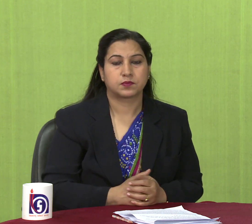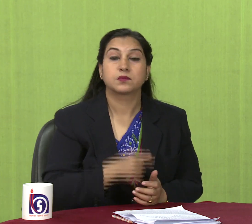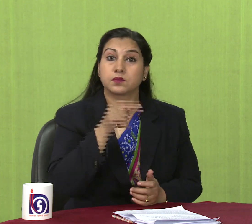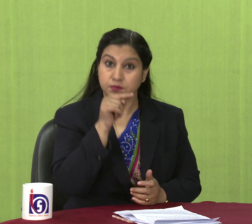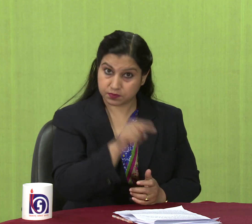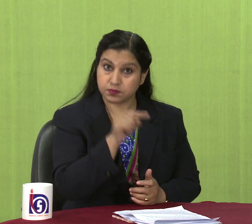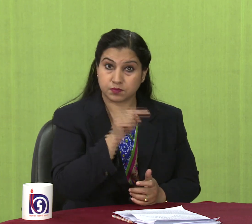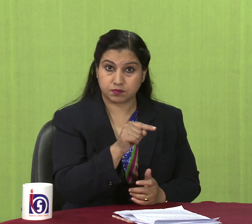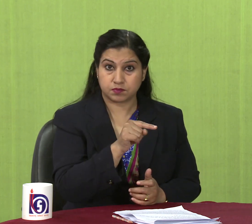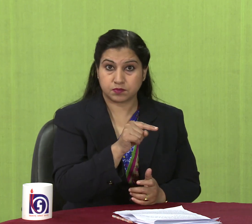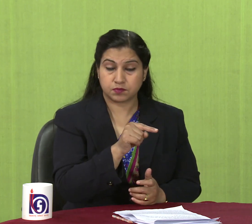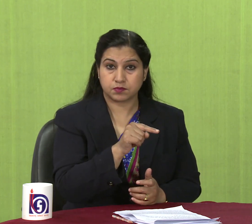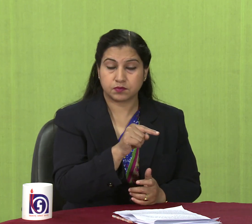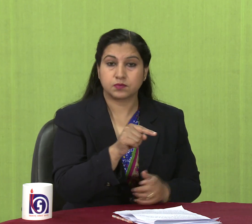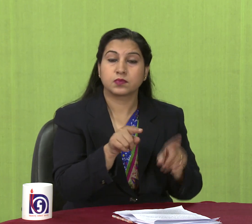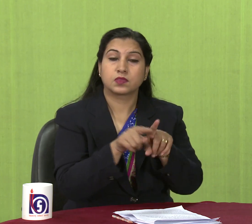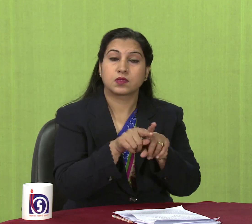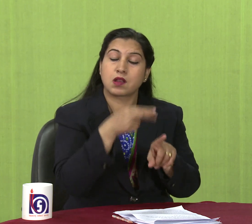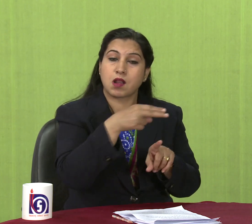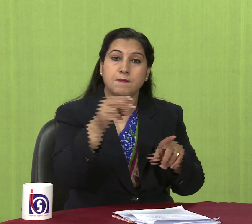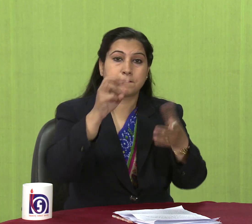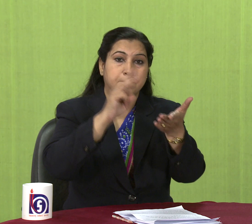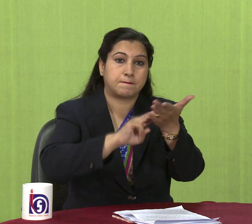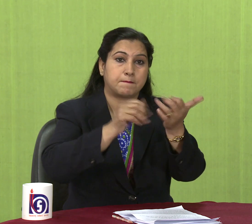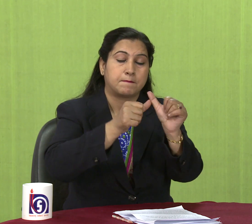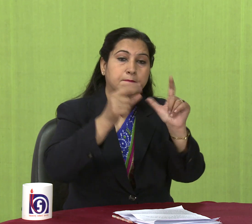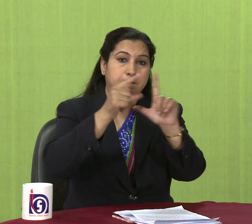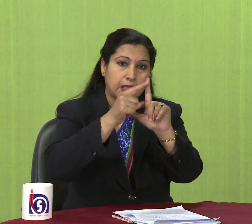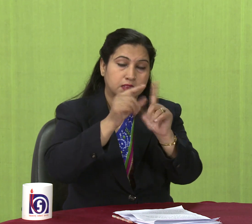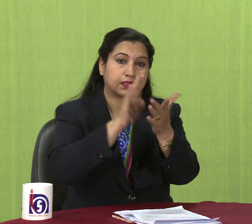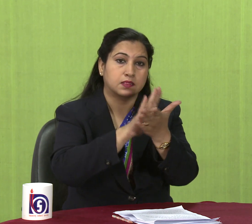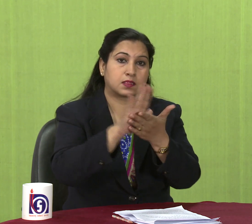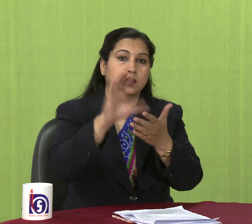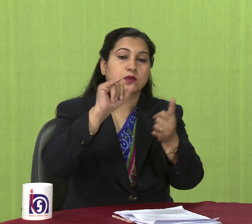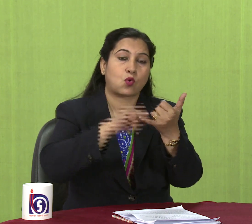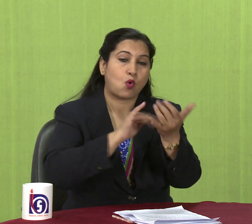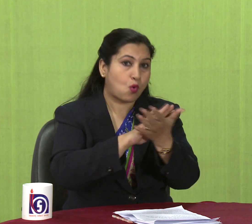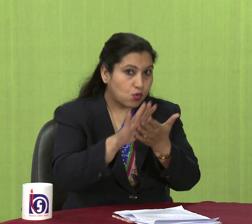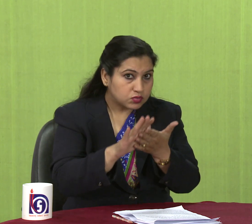इसी को मदहोश होना या मदमस्त होना भी कहते